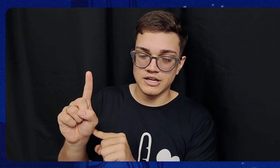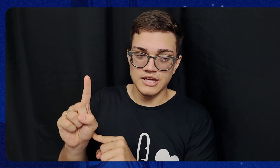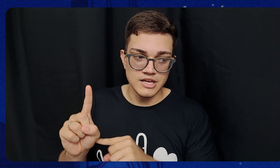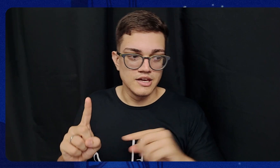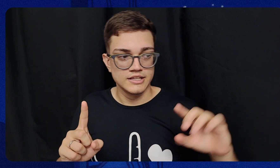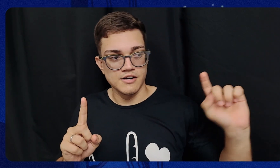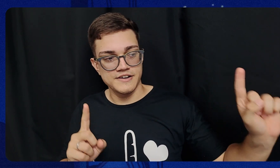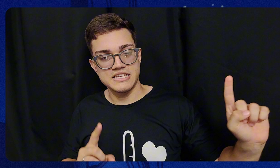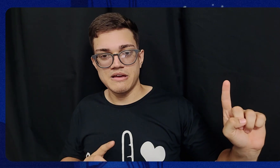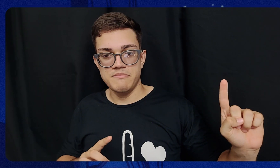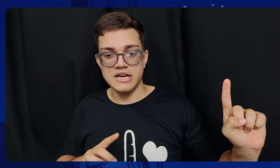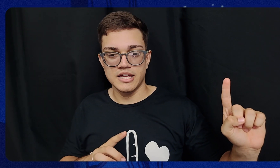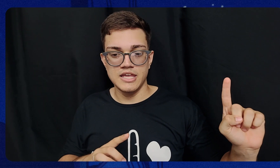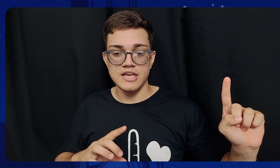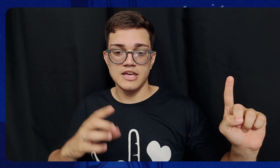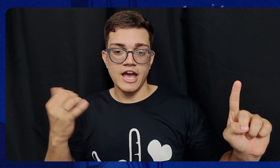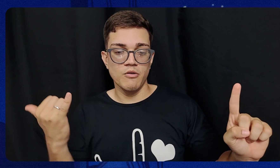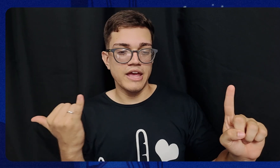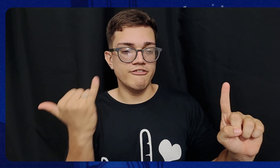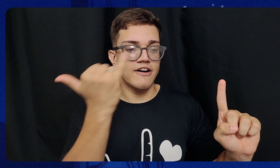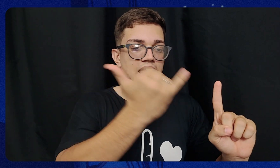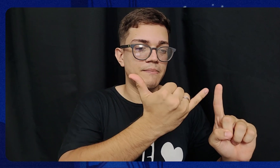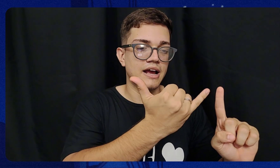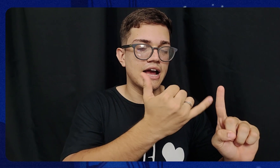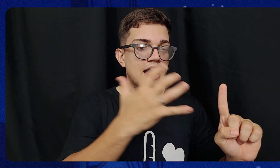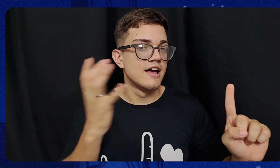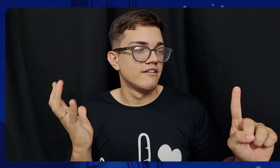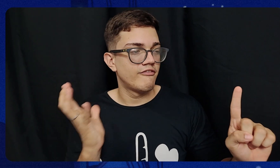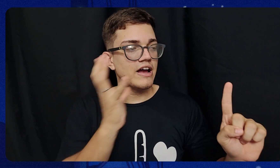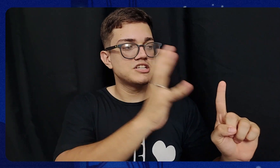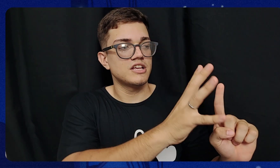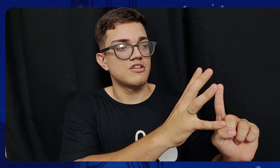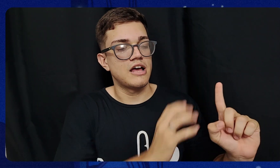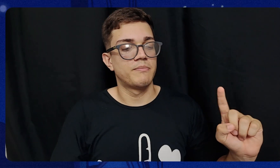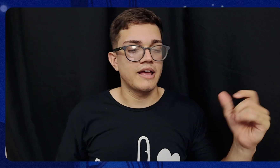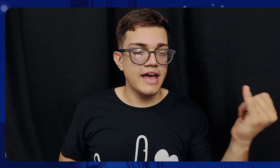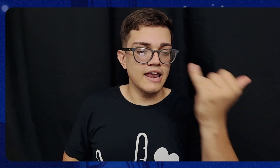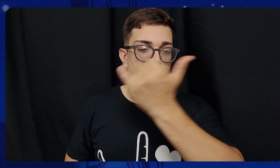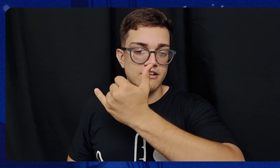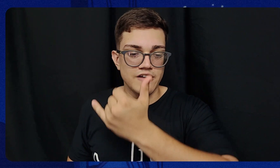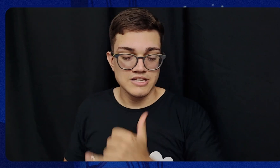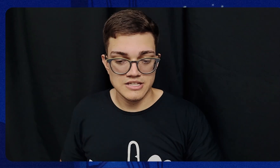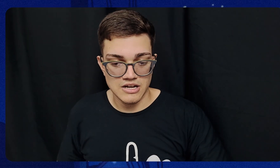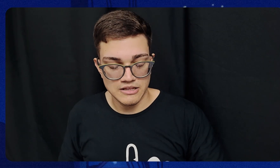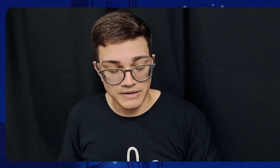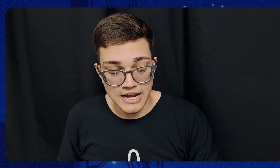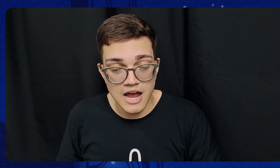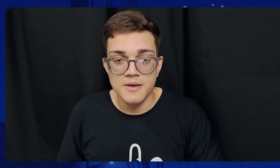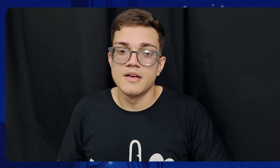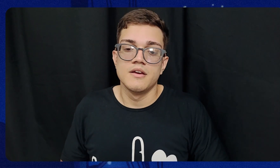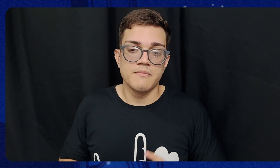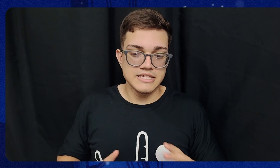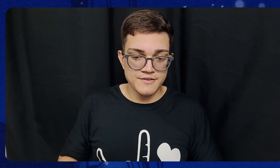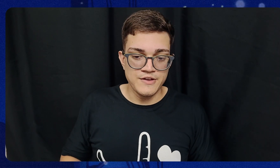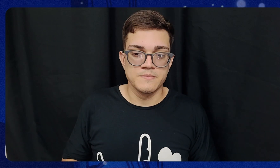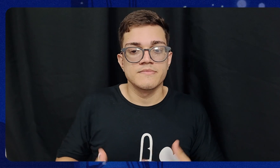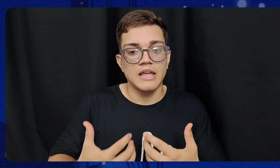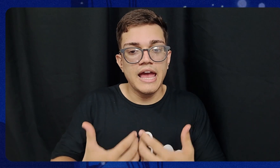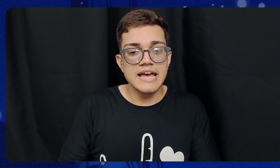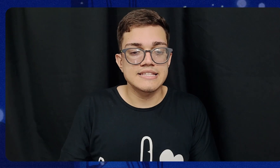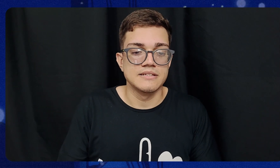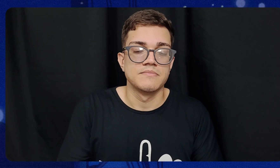amigo aqui, então eu vou fazer minha amiga aqui, e aí o que ele falar pra cá vai direcionado pra ela, vai direcionado pra cá. Mas